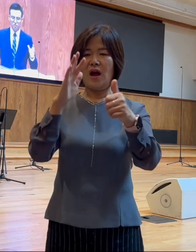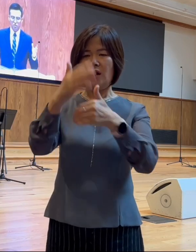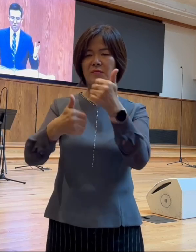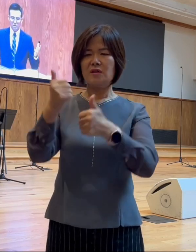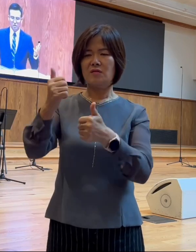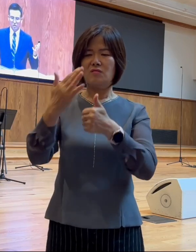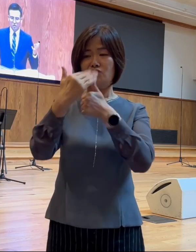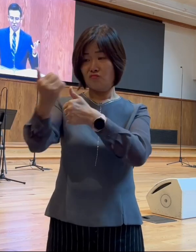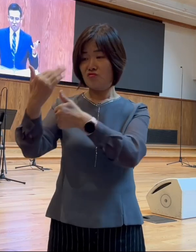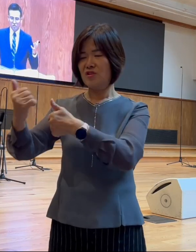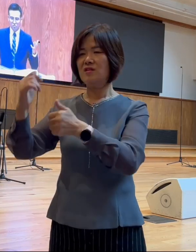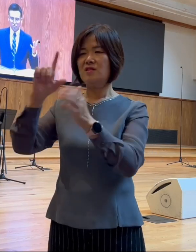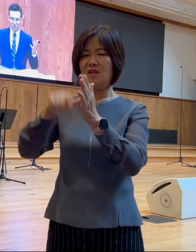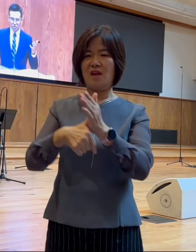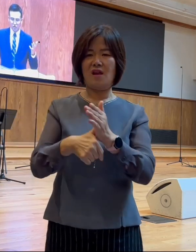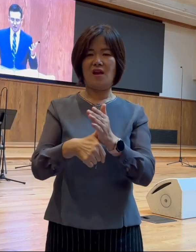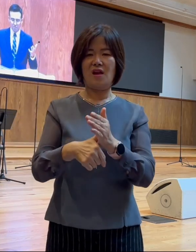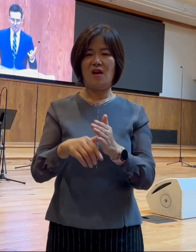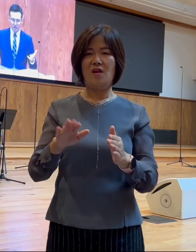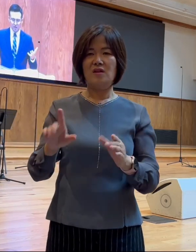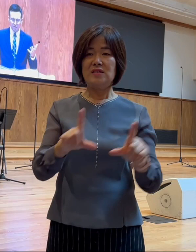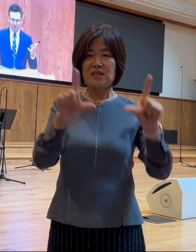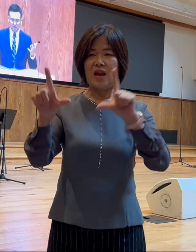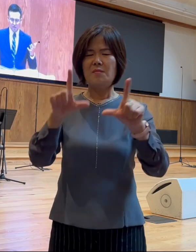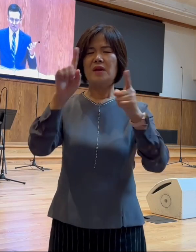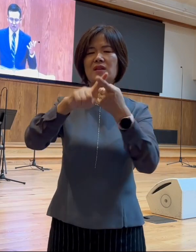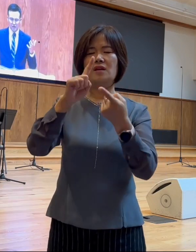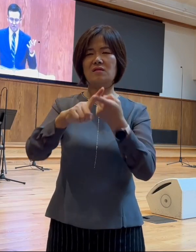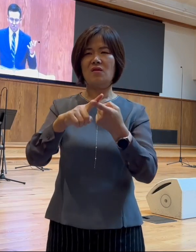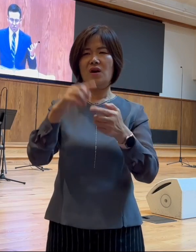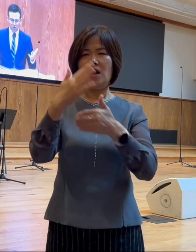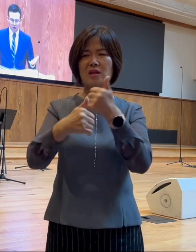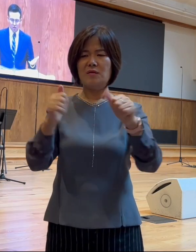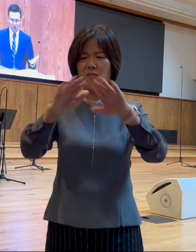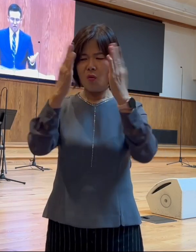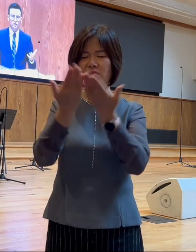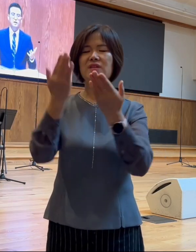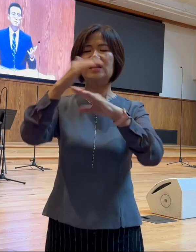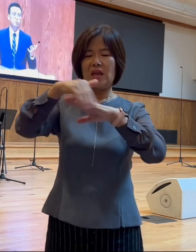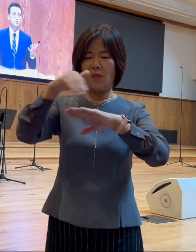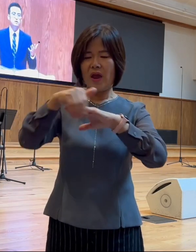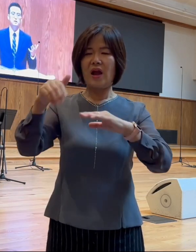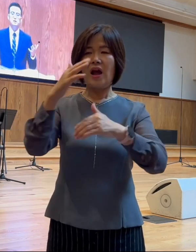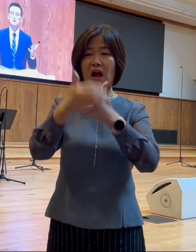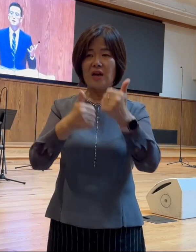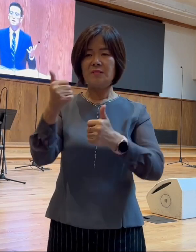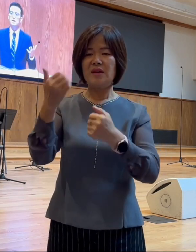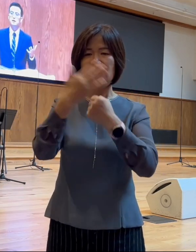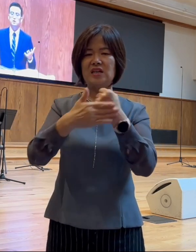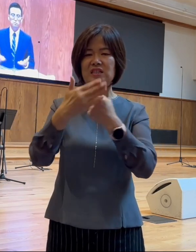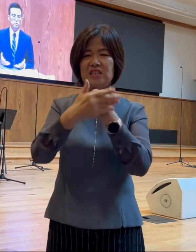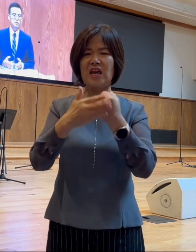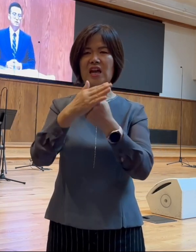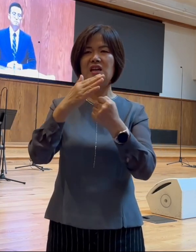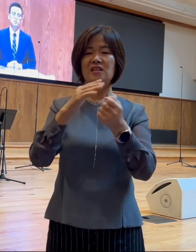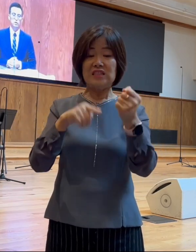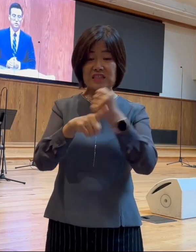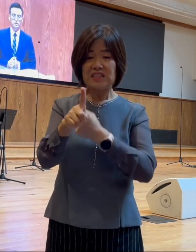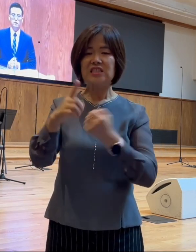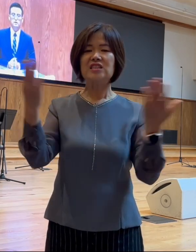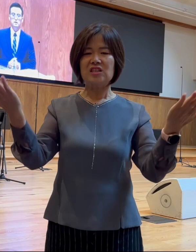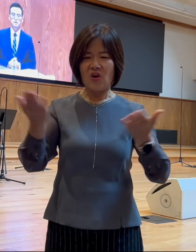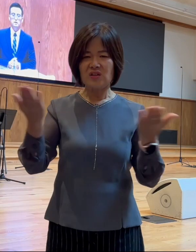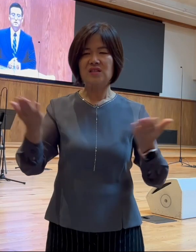하나님께서 우리의 삶을 향해 하나님의 모든 계획, 하나님의 모든 그 은혜의 섭리,